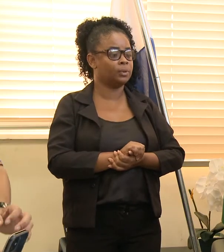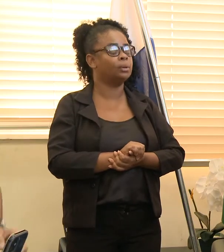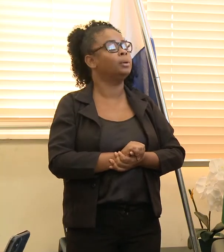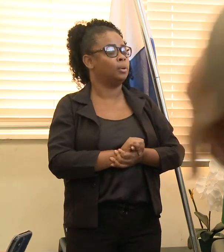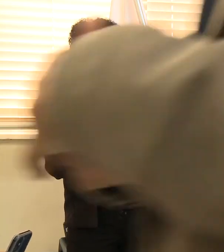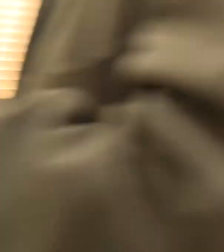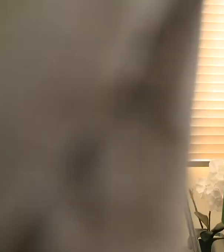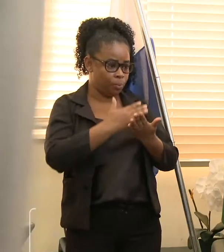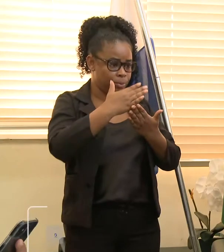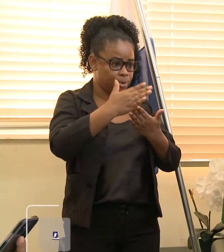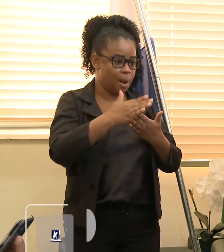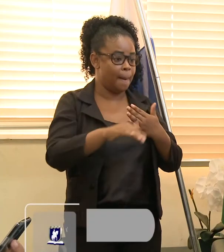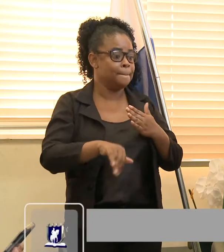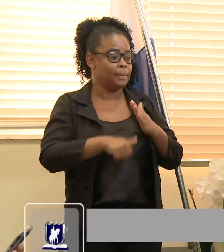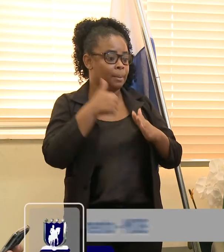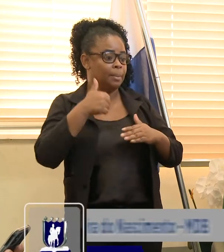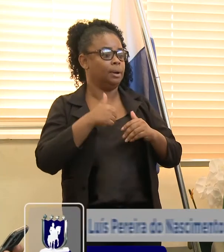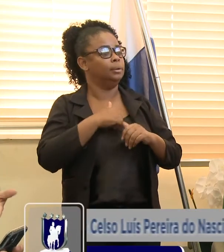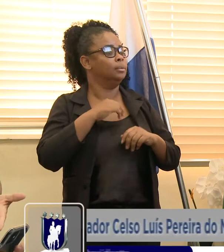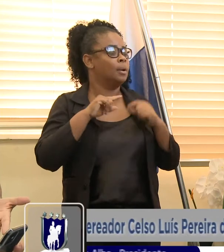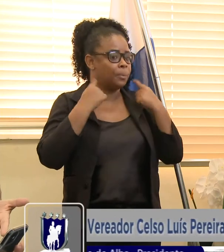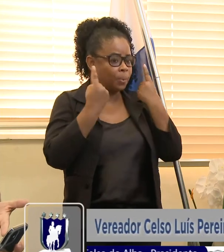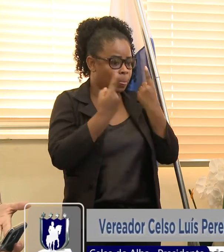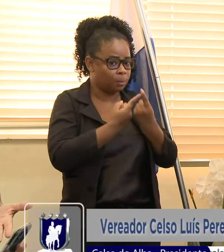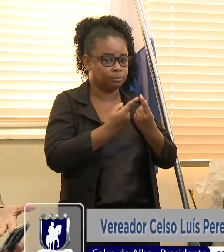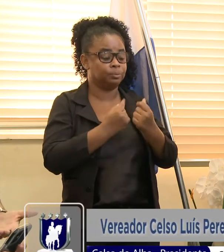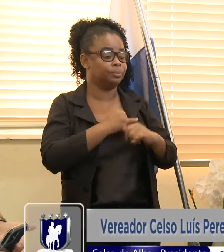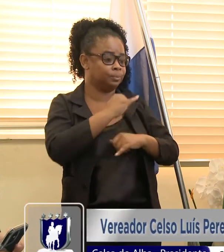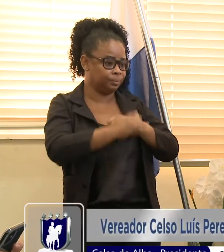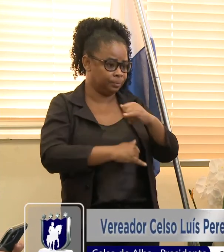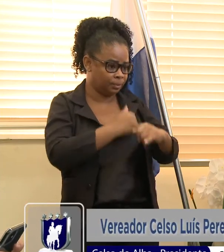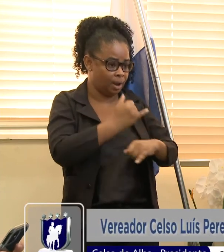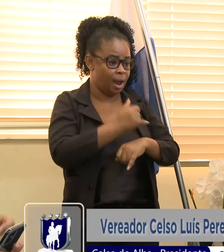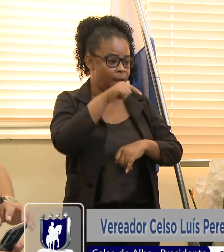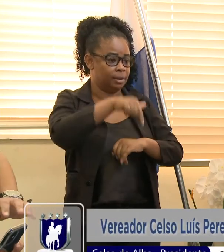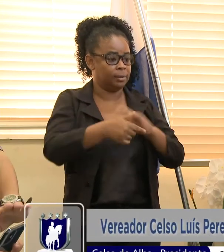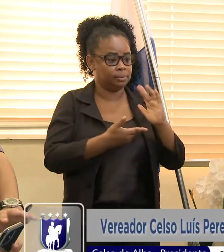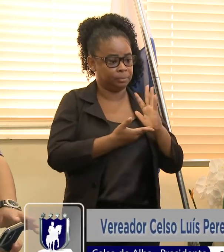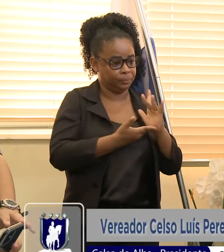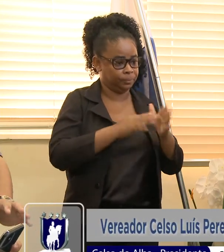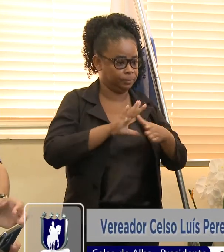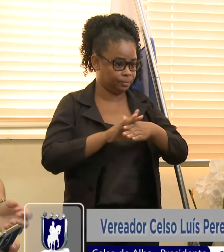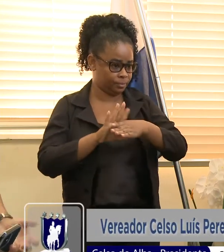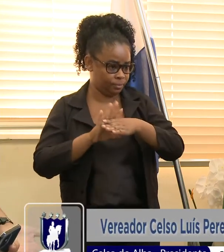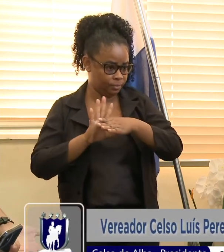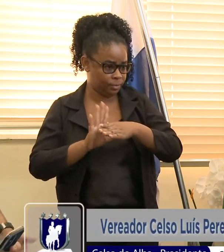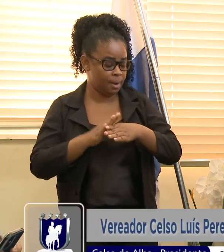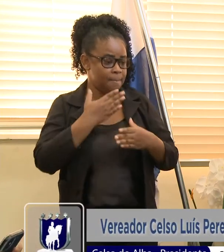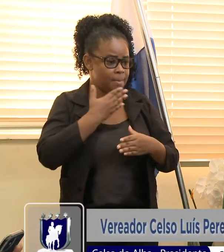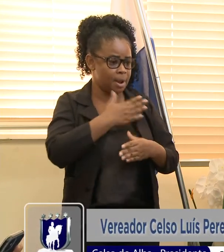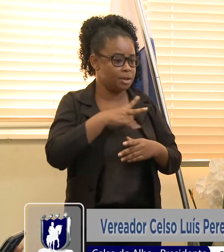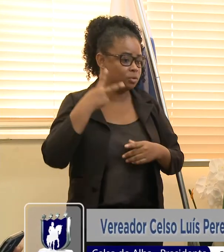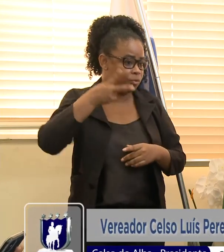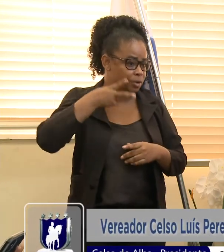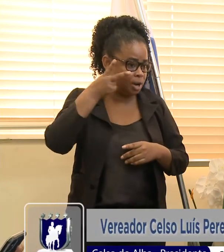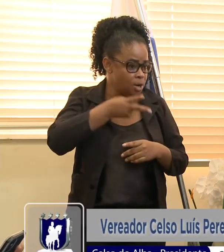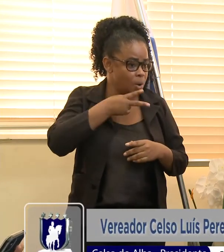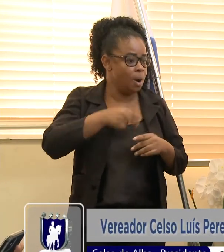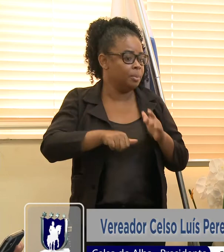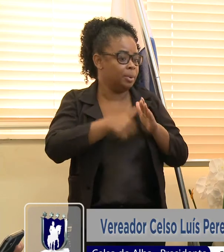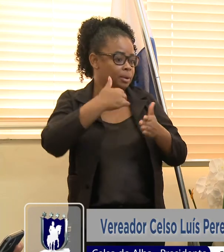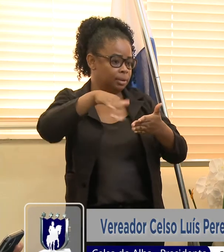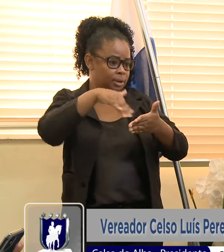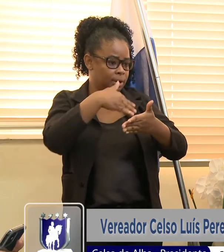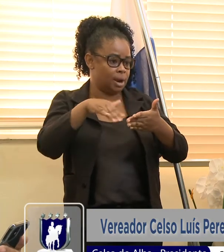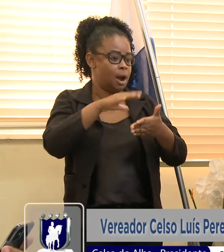Estamos dando início à primeira sessão remota aqui da Câmara de Duque de Caxias. Peço agora ao vereador e primeiro secretário Cláudio